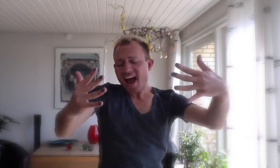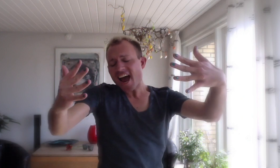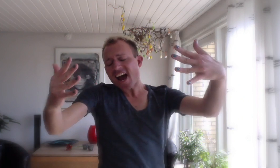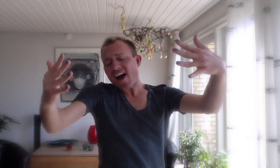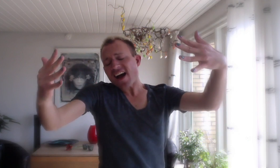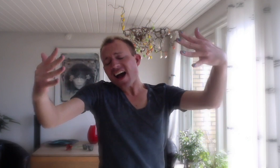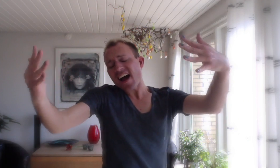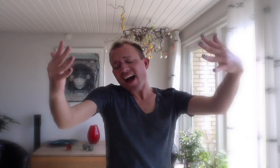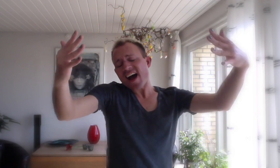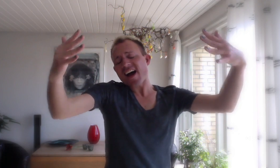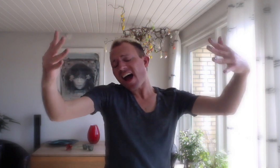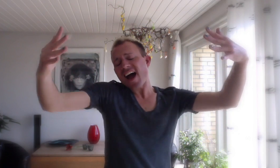Hooray, hooray,